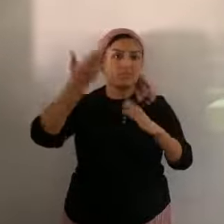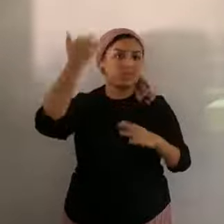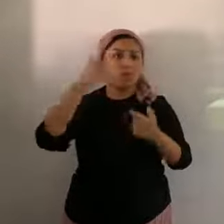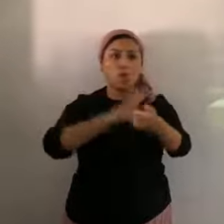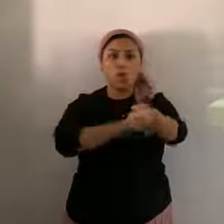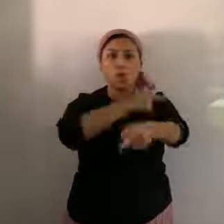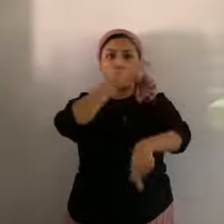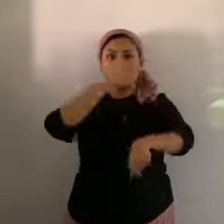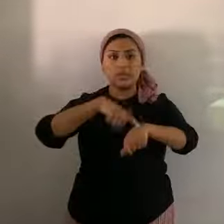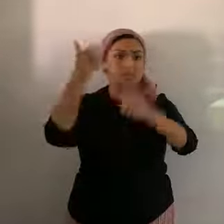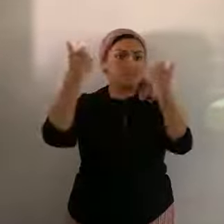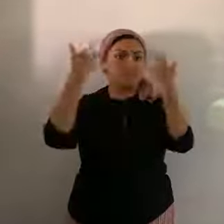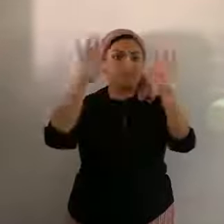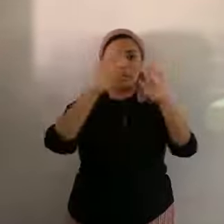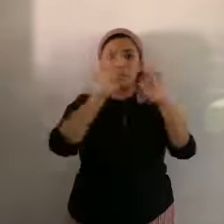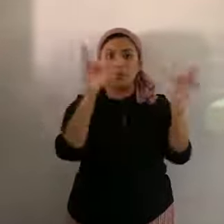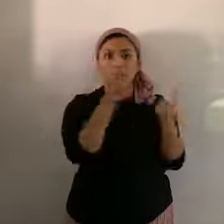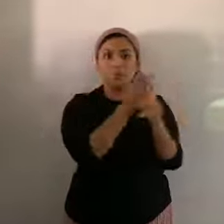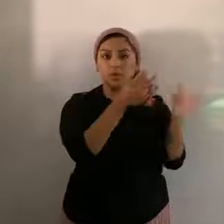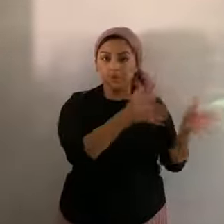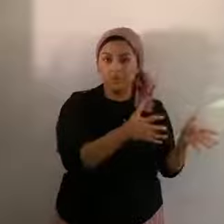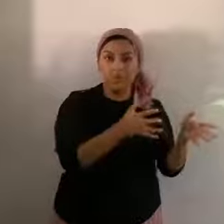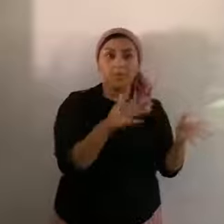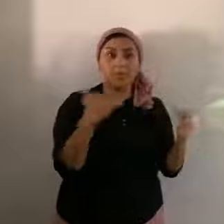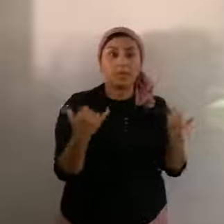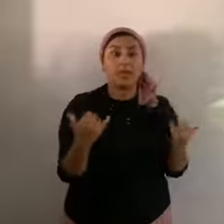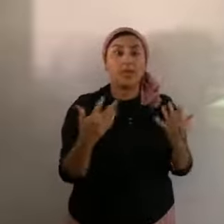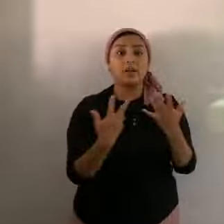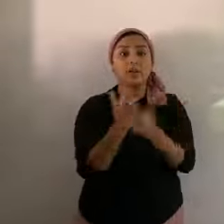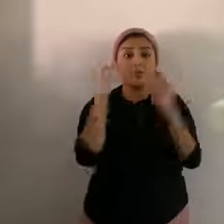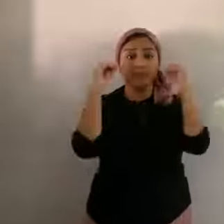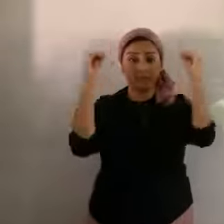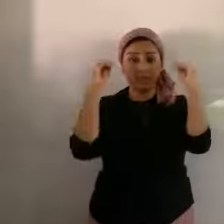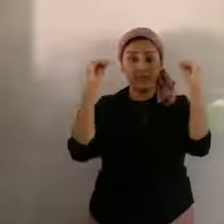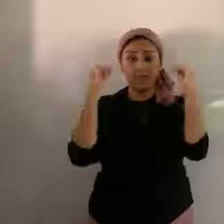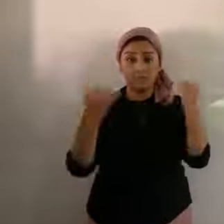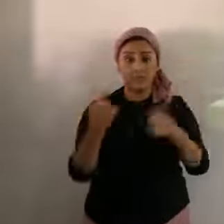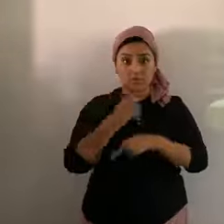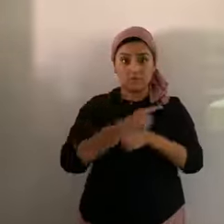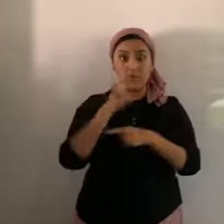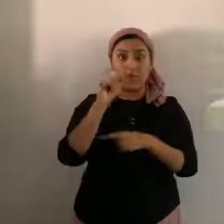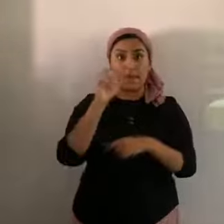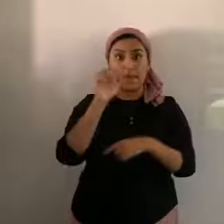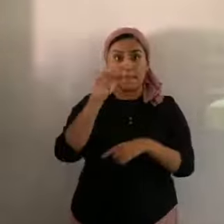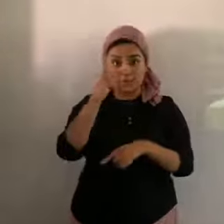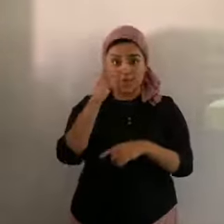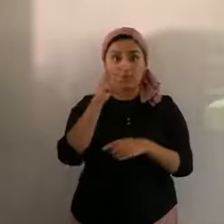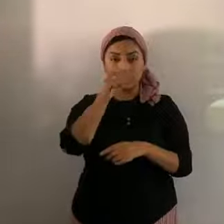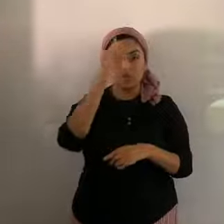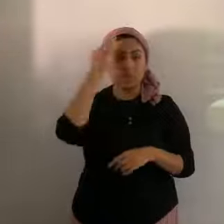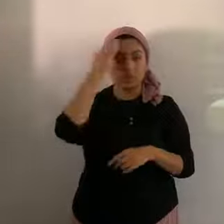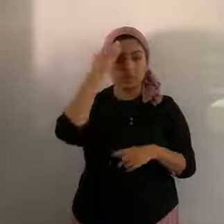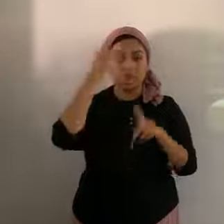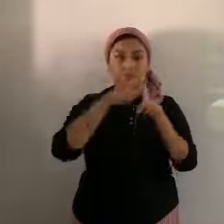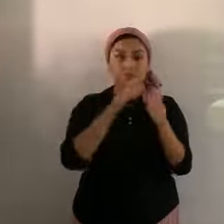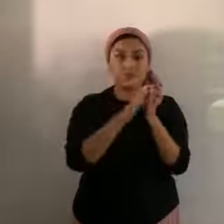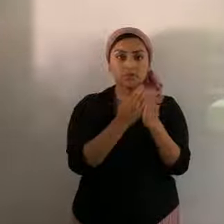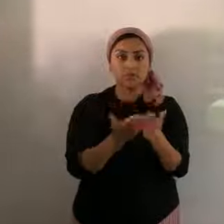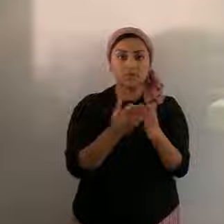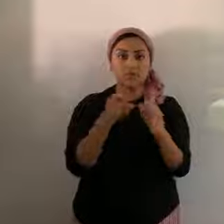página gozoypaz.mx, y todas estas nuevas enseñanzas del Brit Hadashah las saqué, tú lo sabes, de la